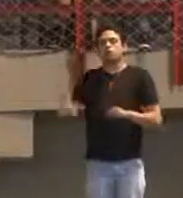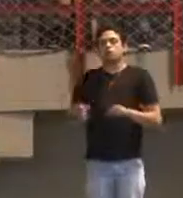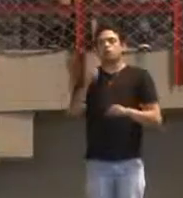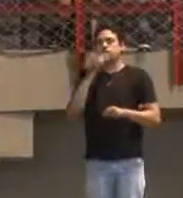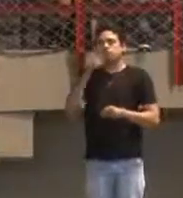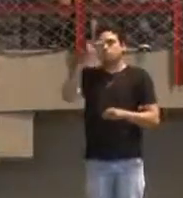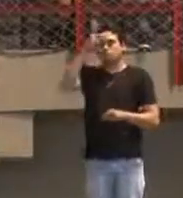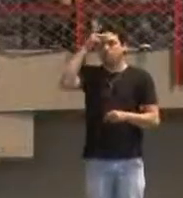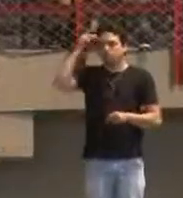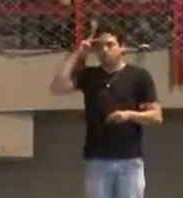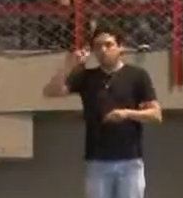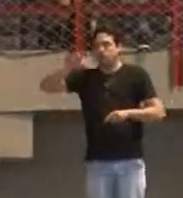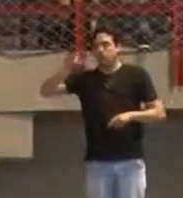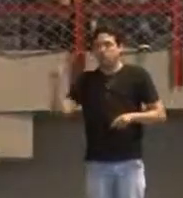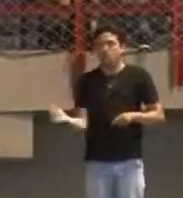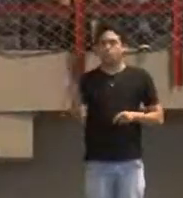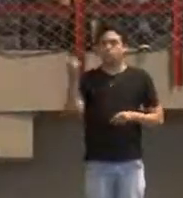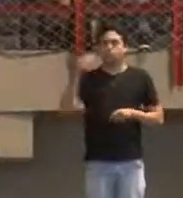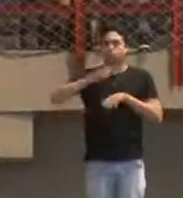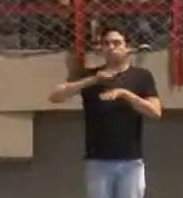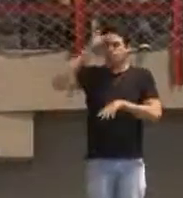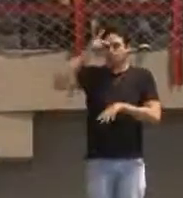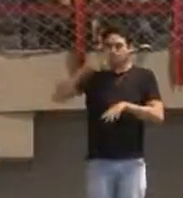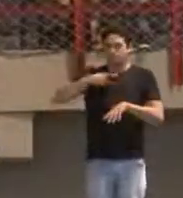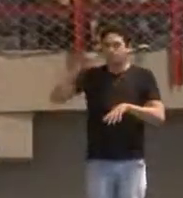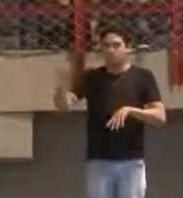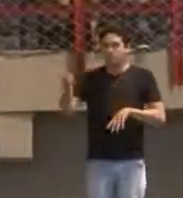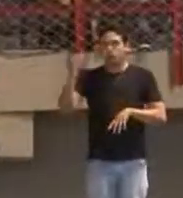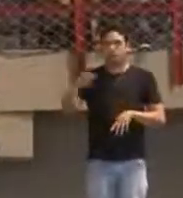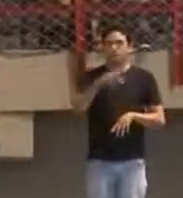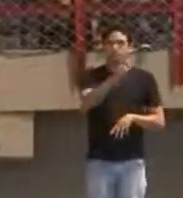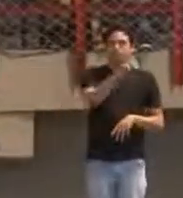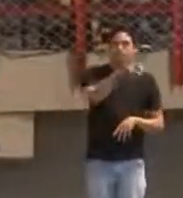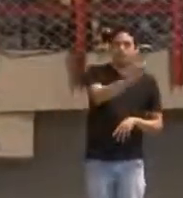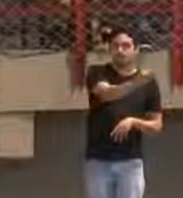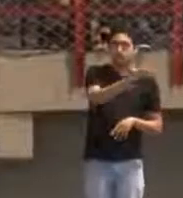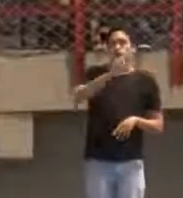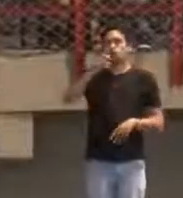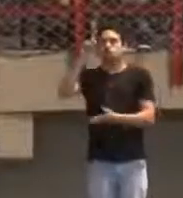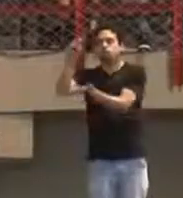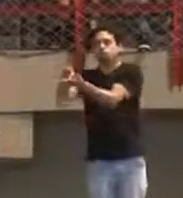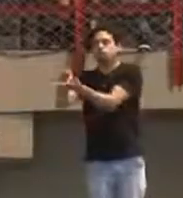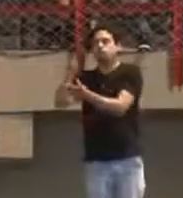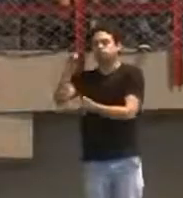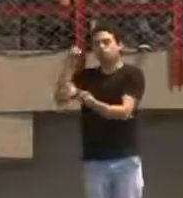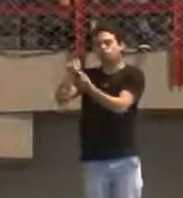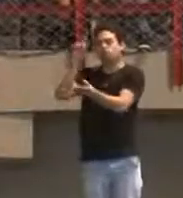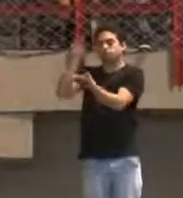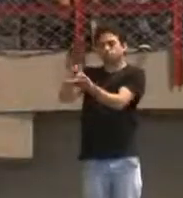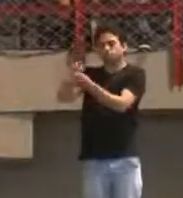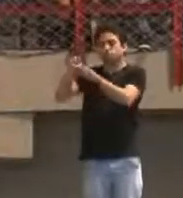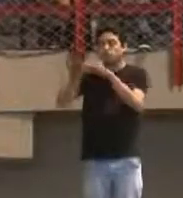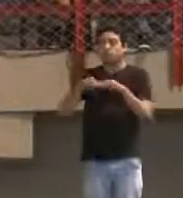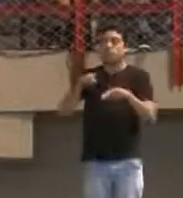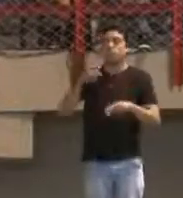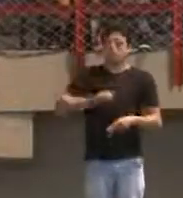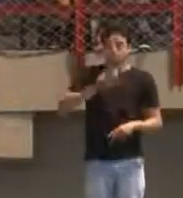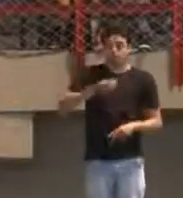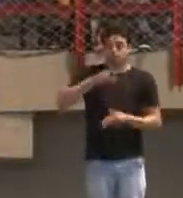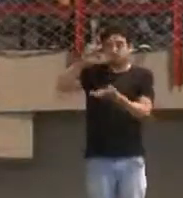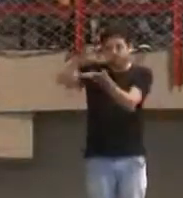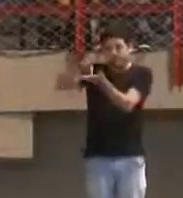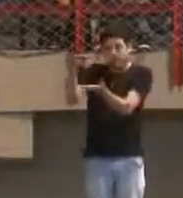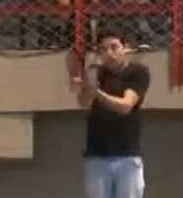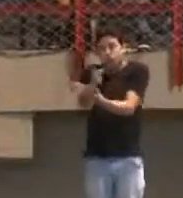do homem pelo próprio homem é parnasiano ou realista? Realista. Poesia realista vai